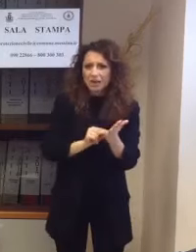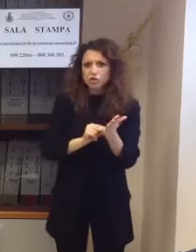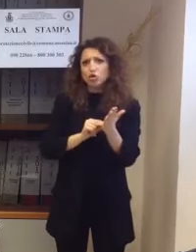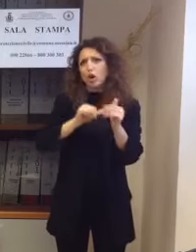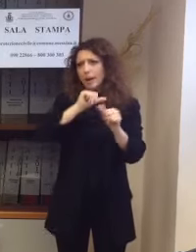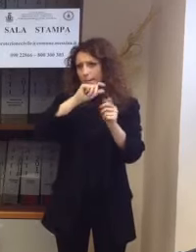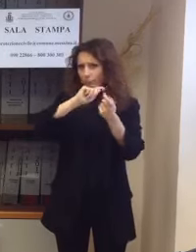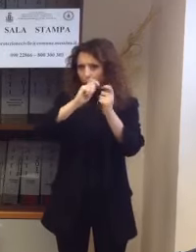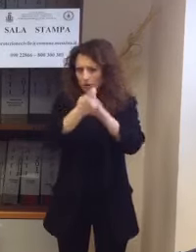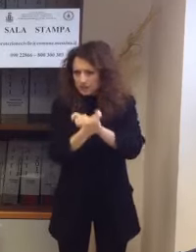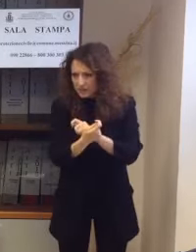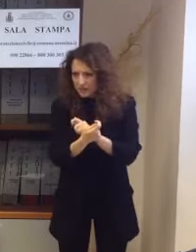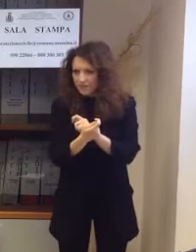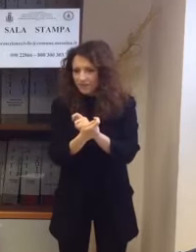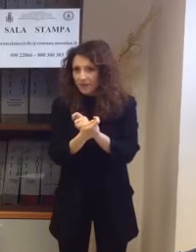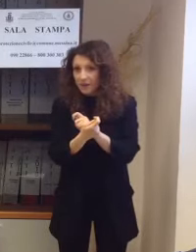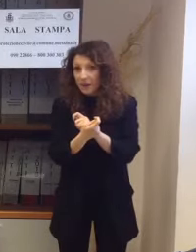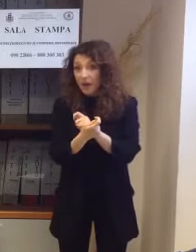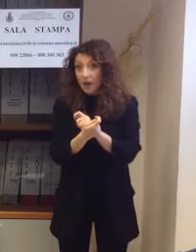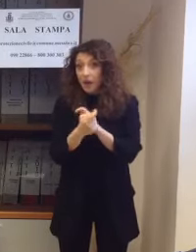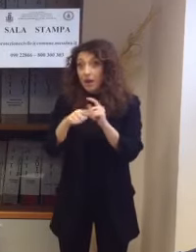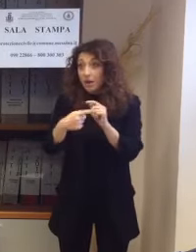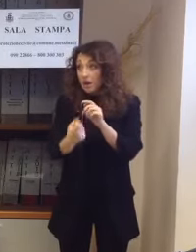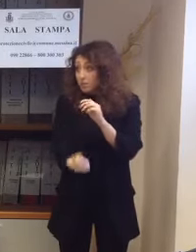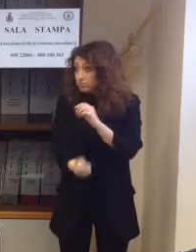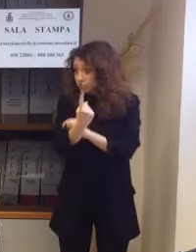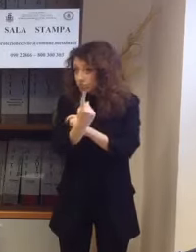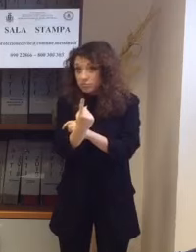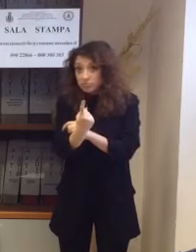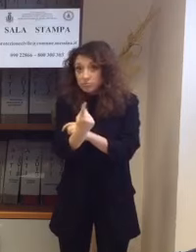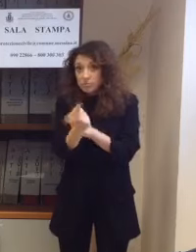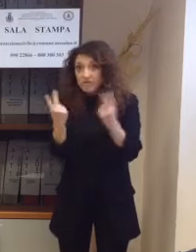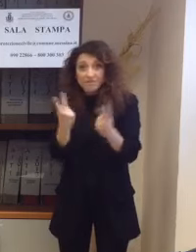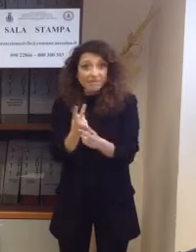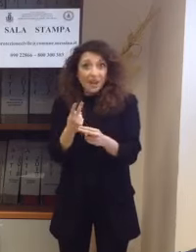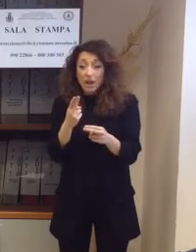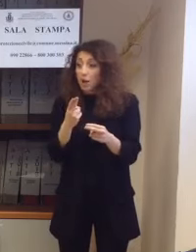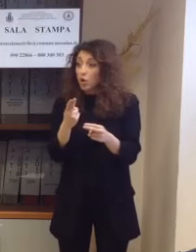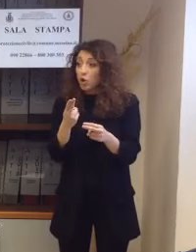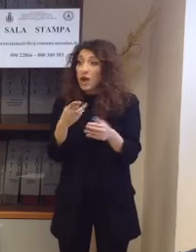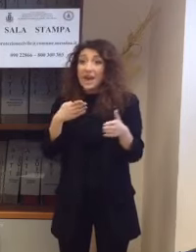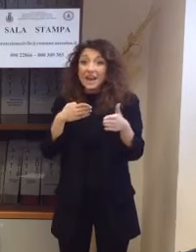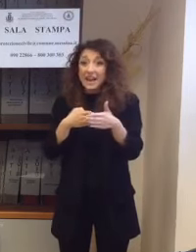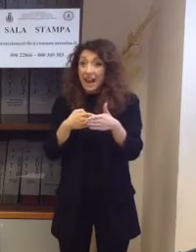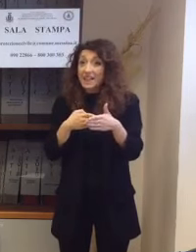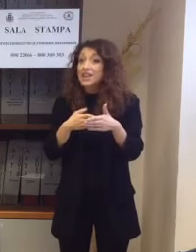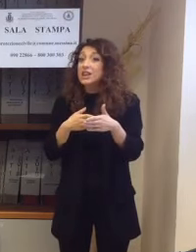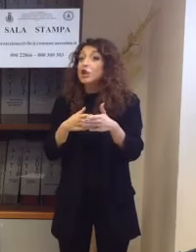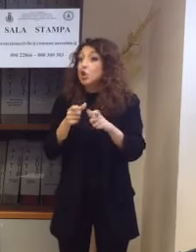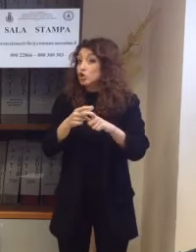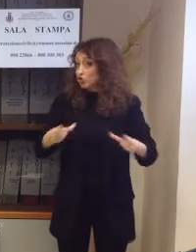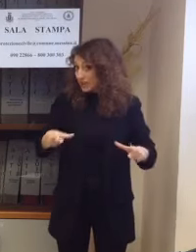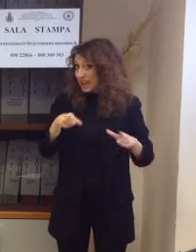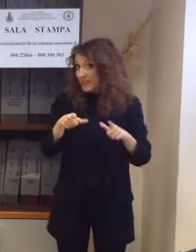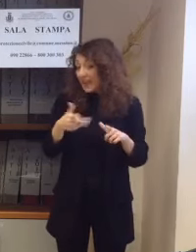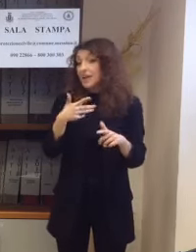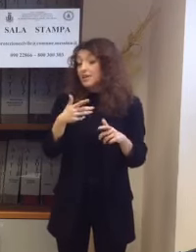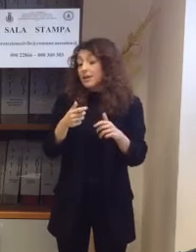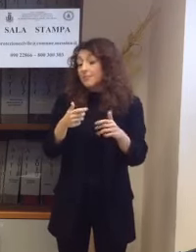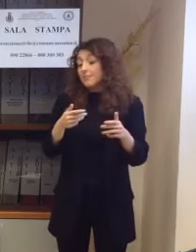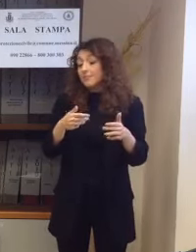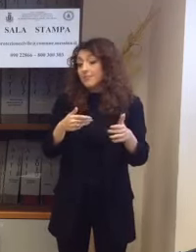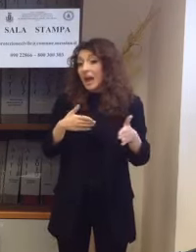della modifica delle dichiarazioni è emerso che non gli toccava, no, che è il reddito di cittadinanza, e quindi